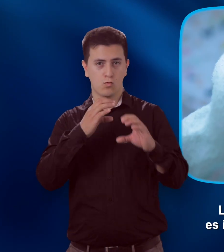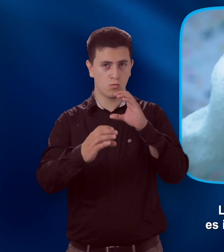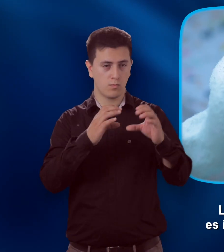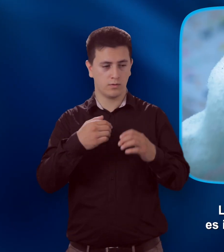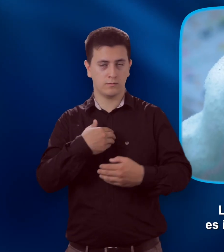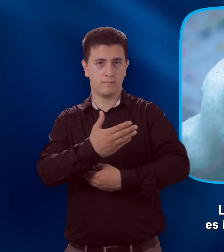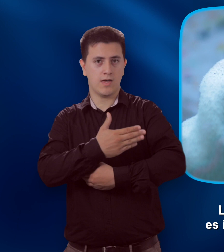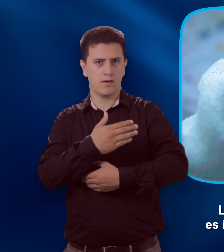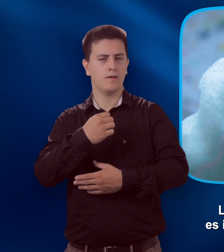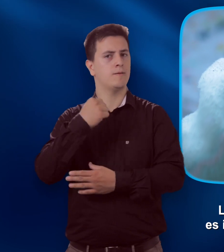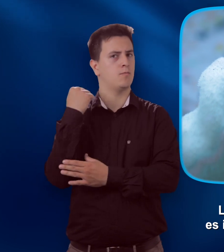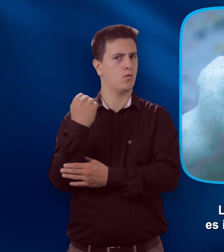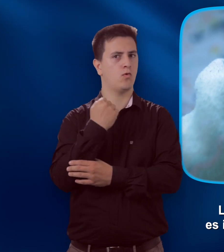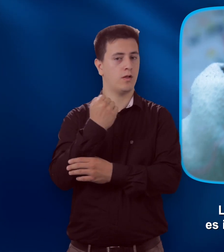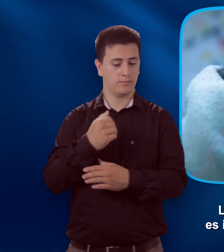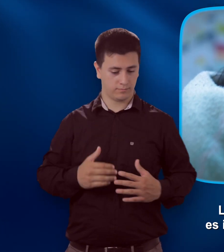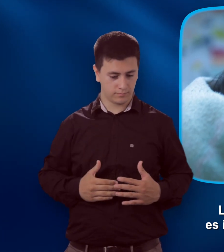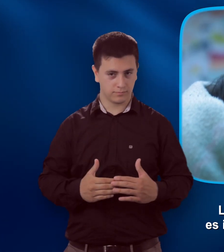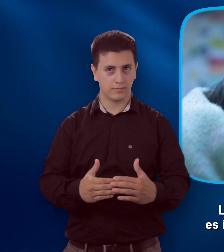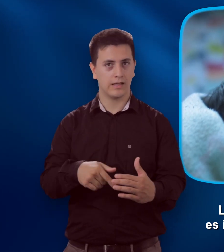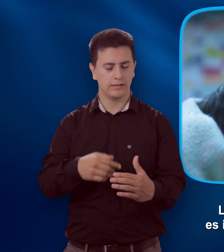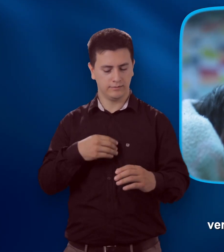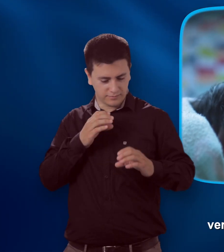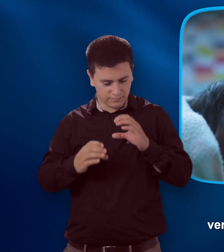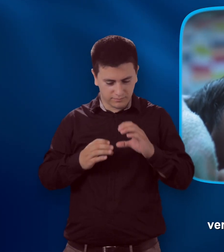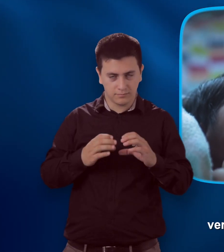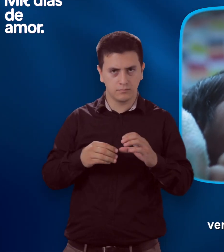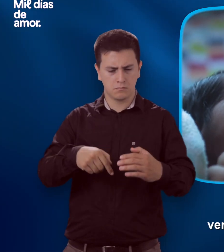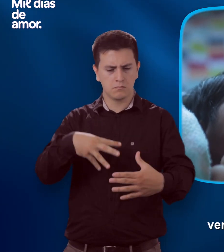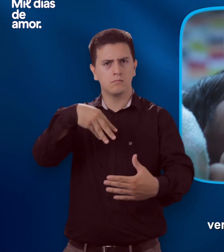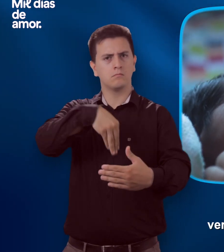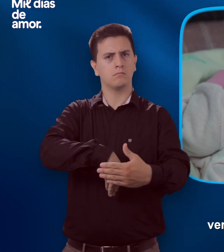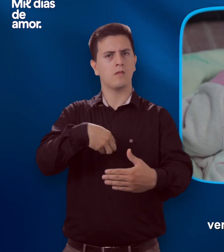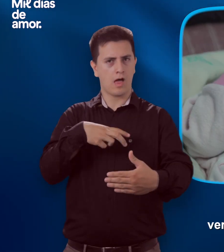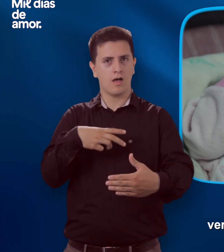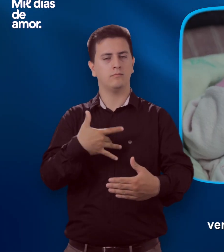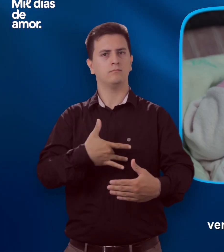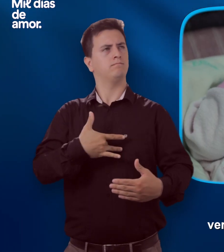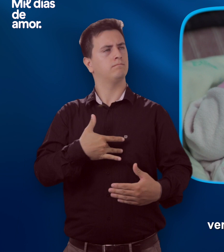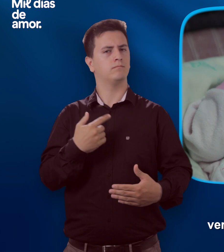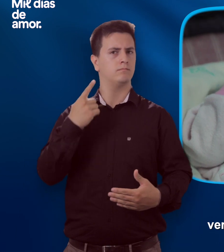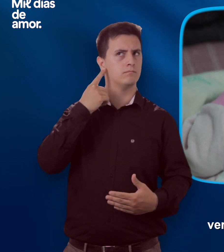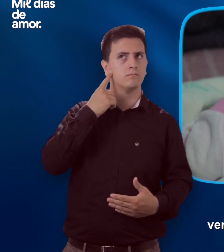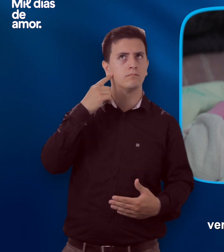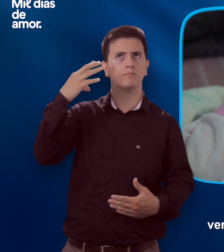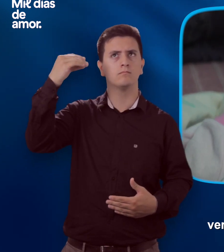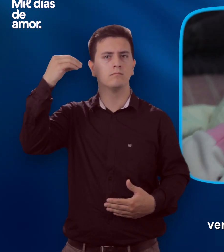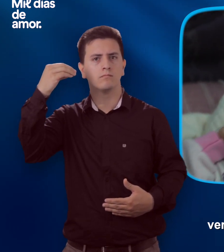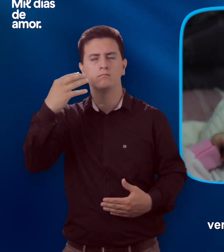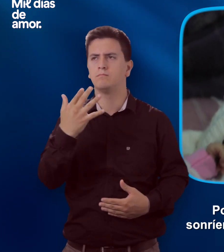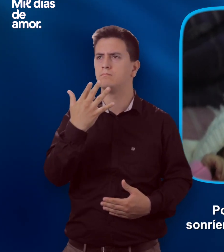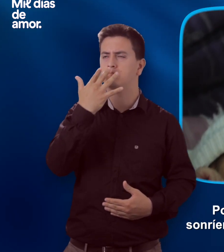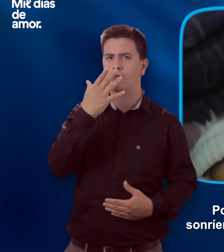La comunicación con el bebé es importante desde el embarazo. Los bebés pueden sentir, ver, oír y oler desde